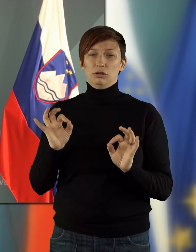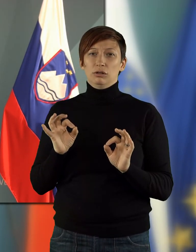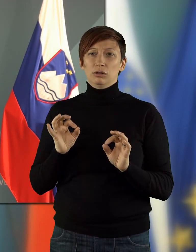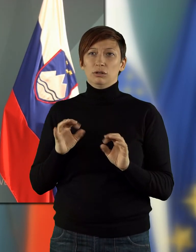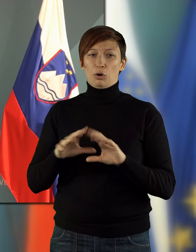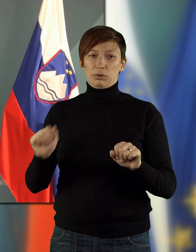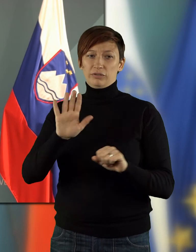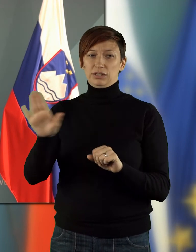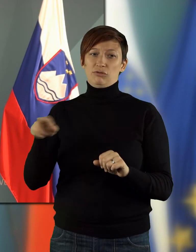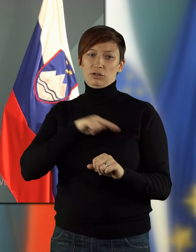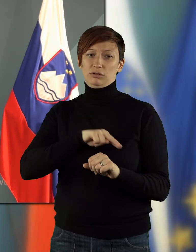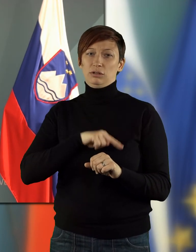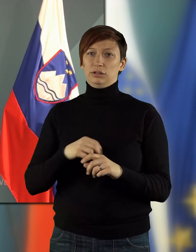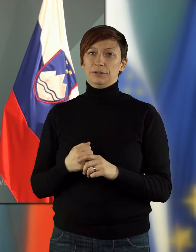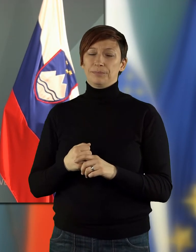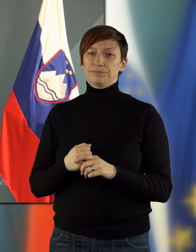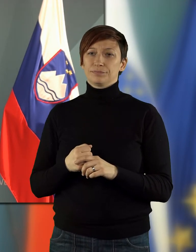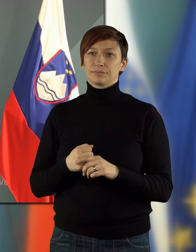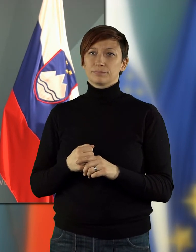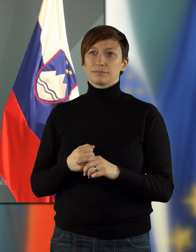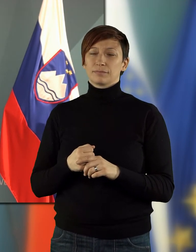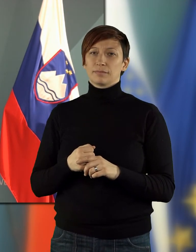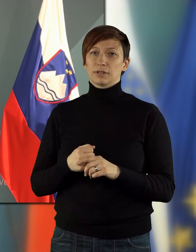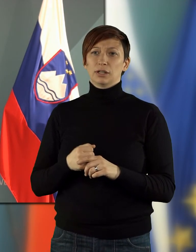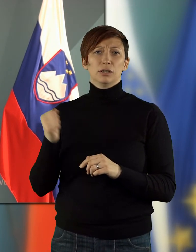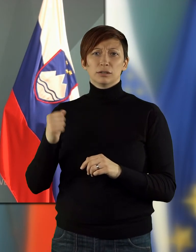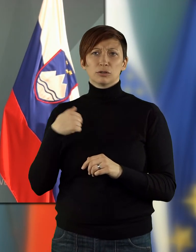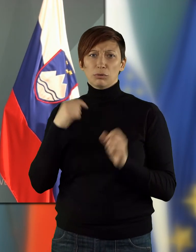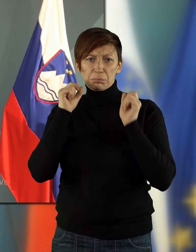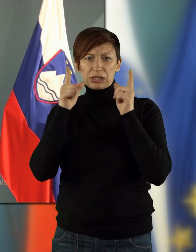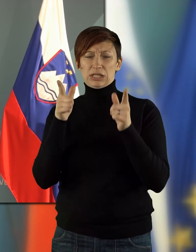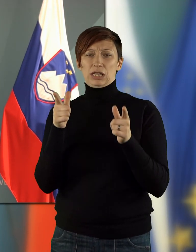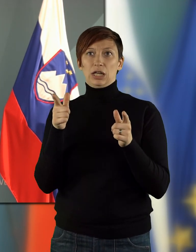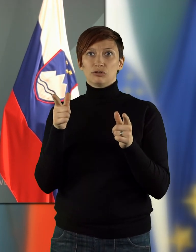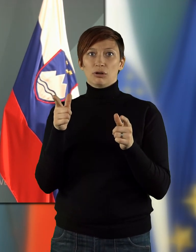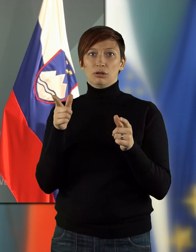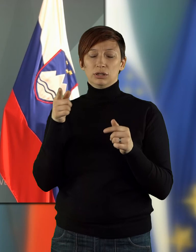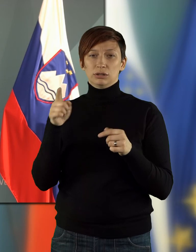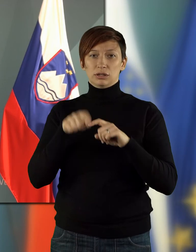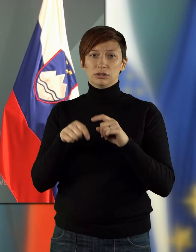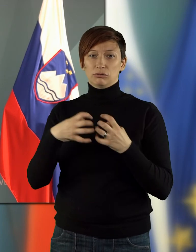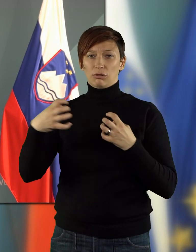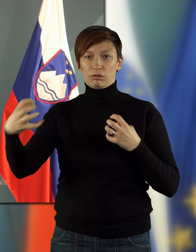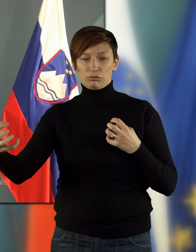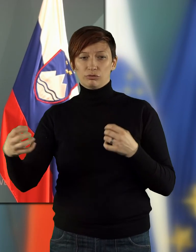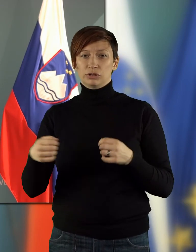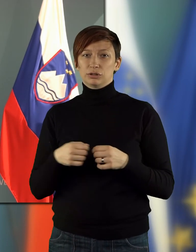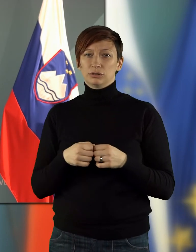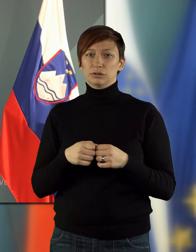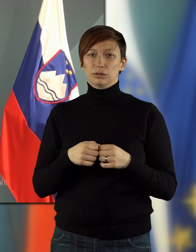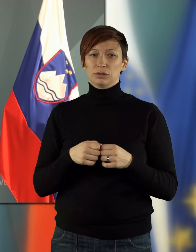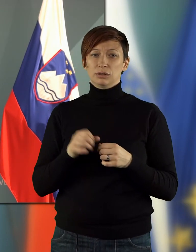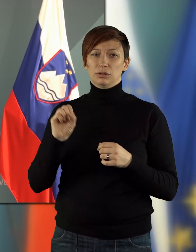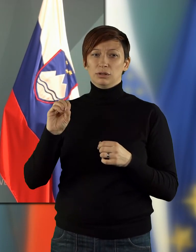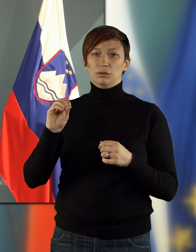profesionalno opravila svoje naloge. Svoje delo, ne. Ja. Zato v bistvu me preseneča, da se ta zadeva tako dolgo